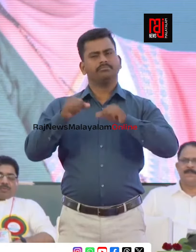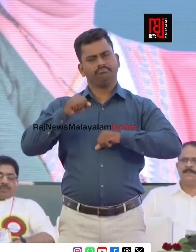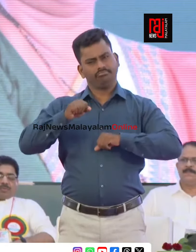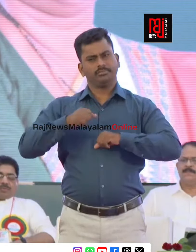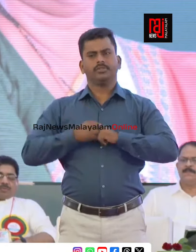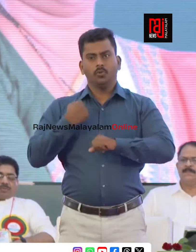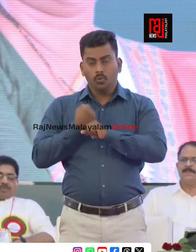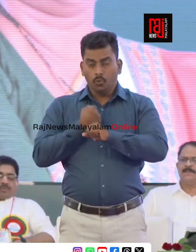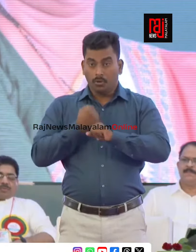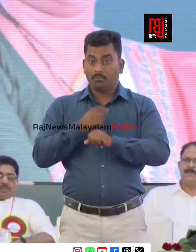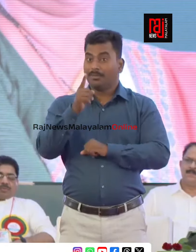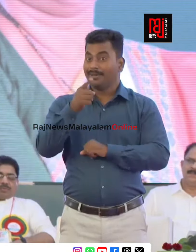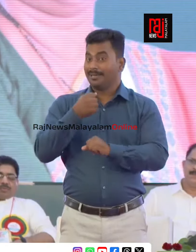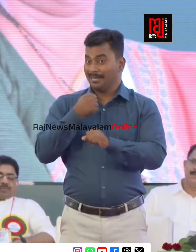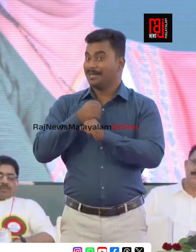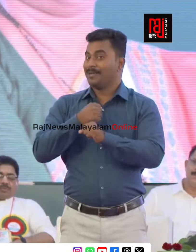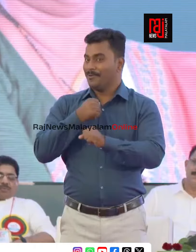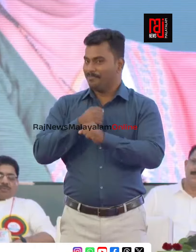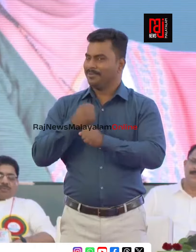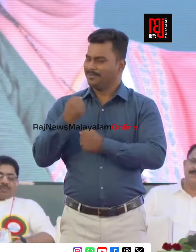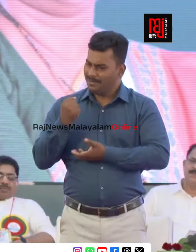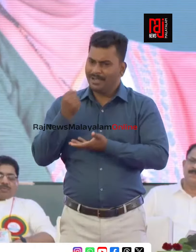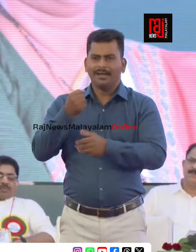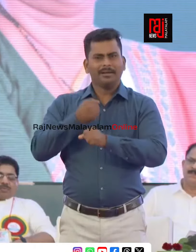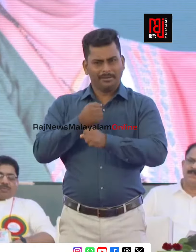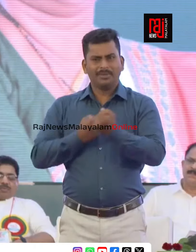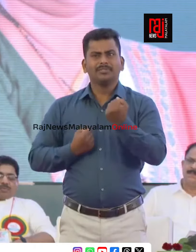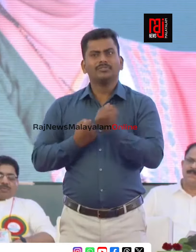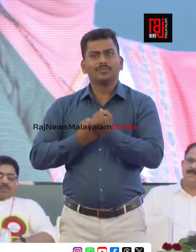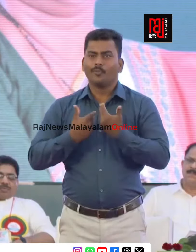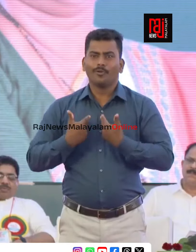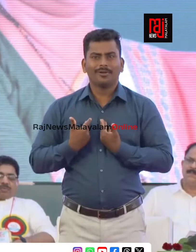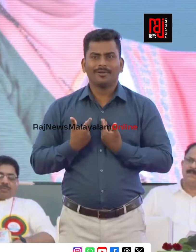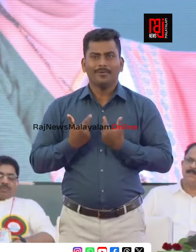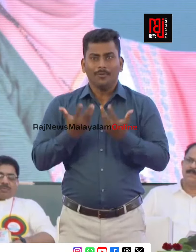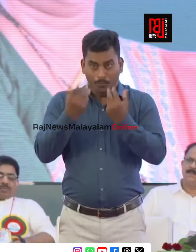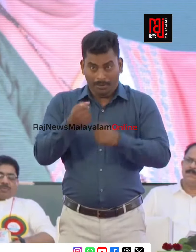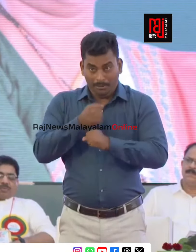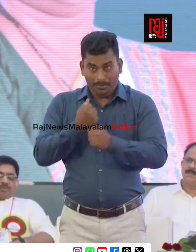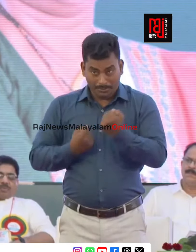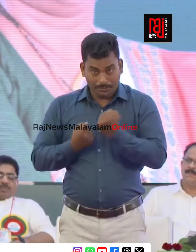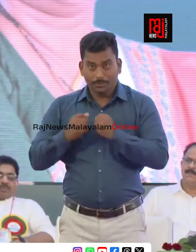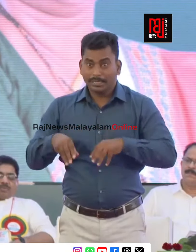ഉറപ്പുവരുത്തി നവകേരളം ഭിന്നശേഷി സൗഹൃദമാക്കാൻ